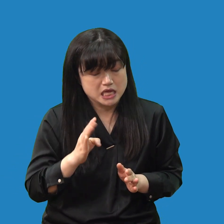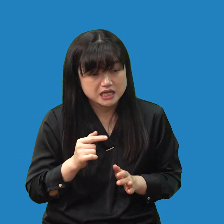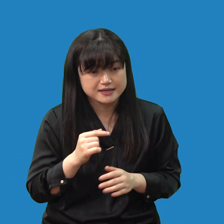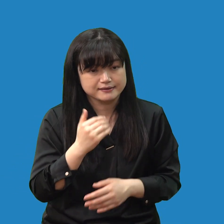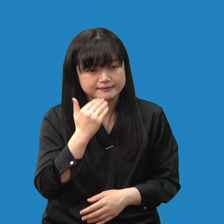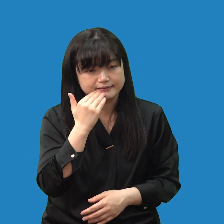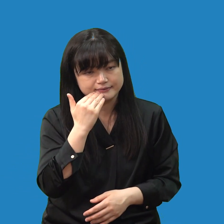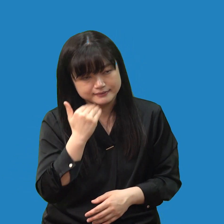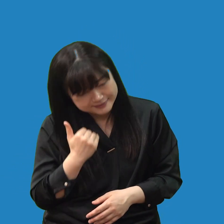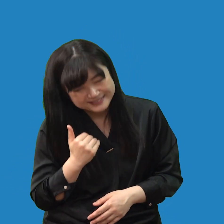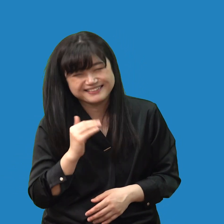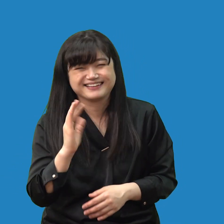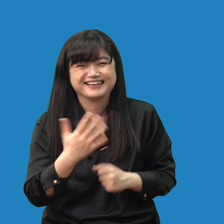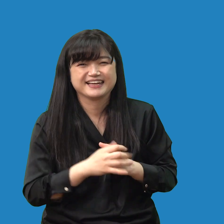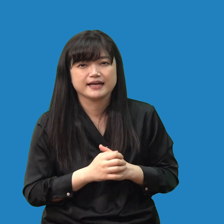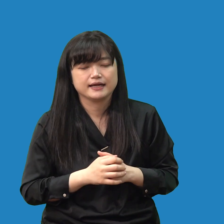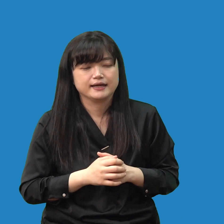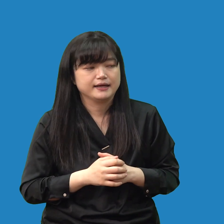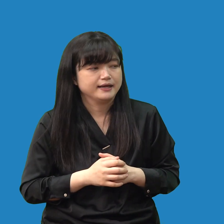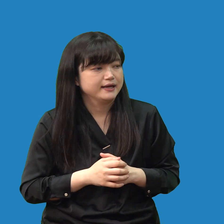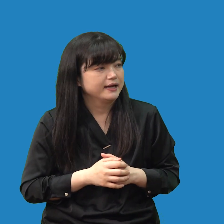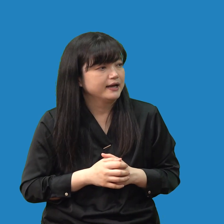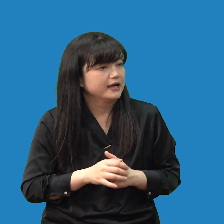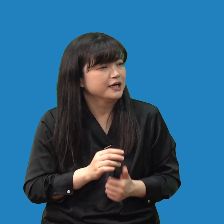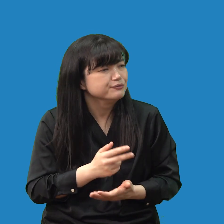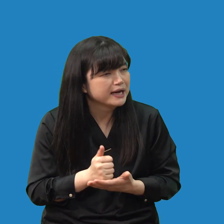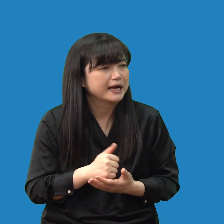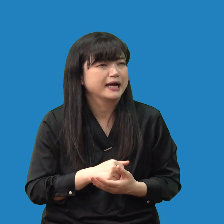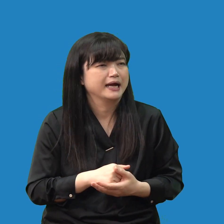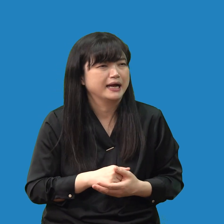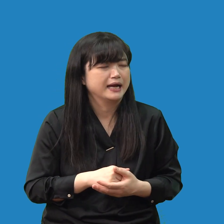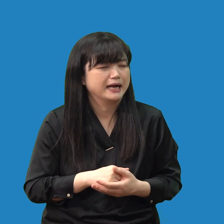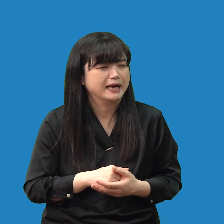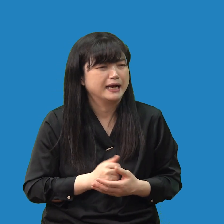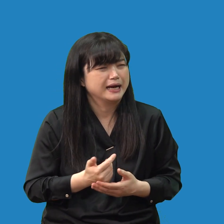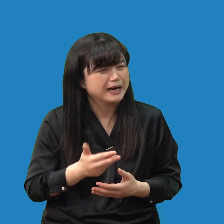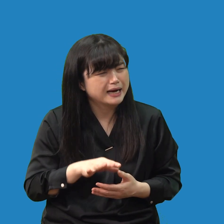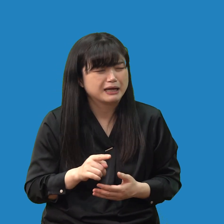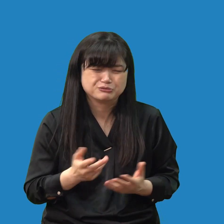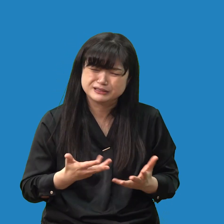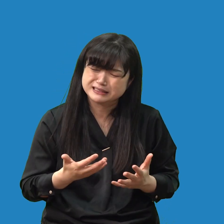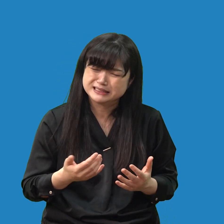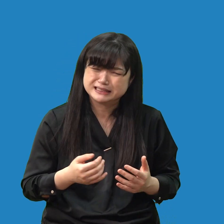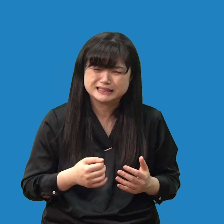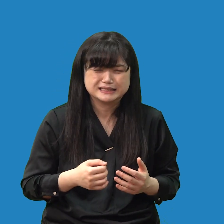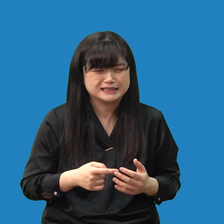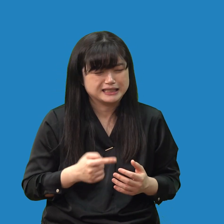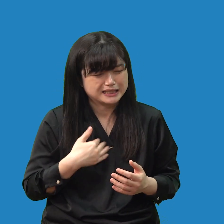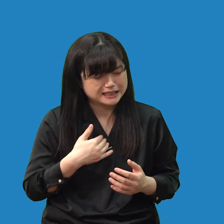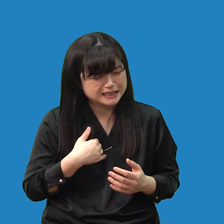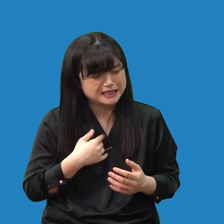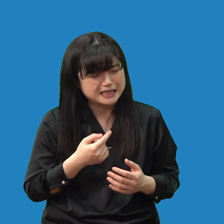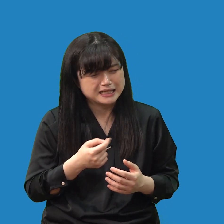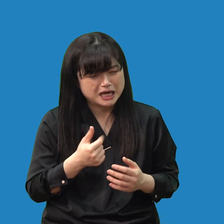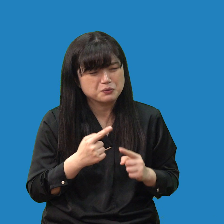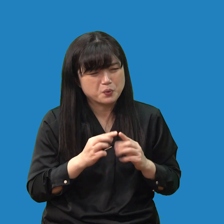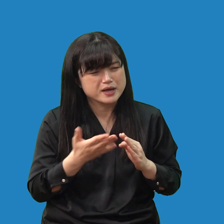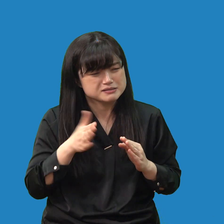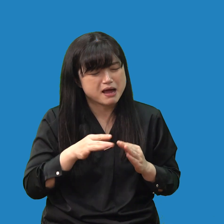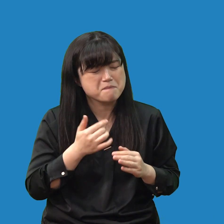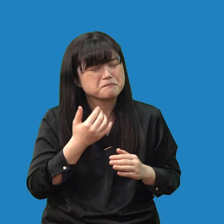반복이 되니까 그러니까 그때부터는 주님, 그래도 제가 이런 일까지 해야 됩니까? 그래도 명색의 작은